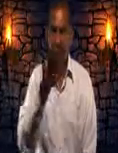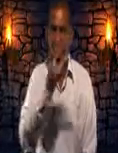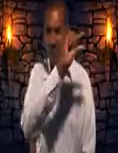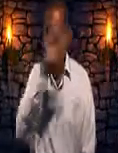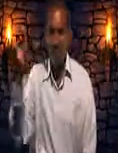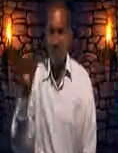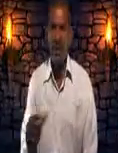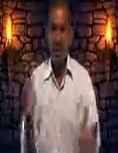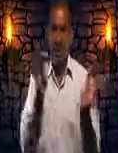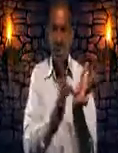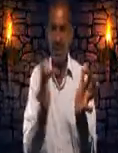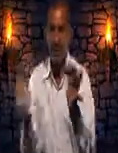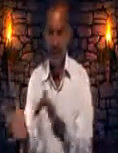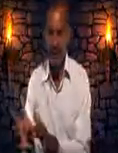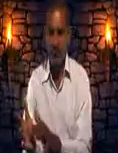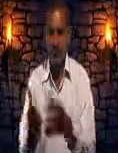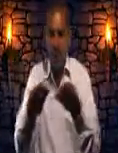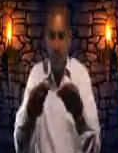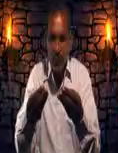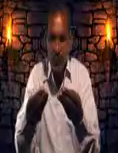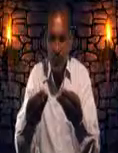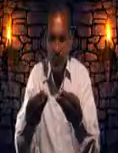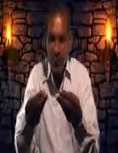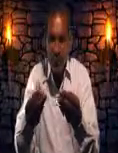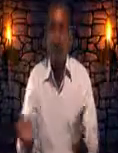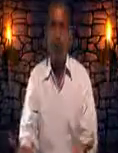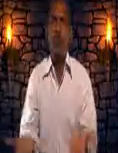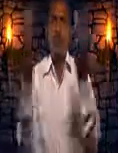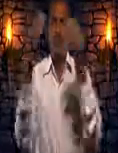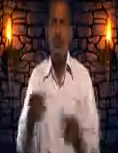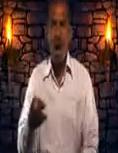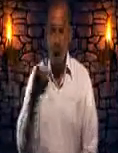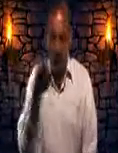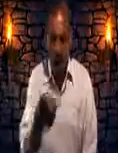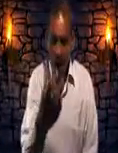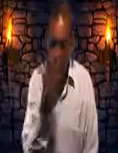வசனம் 14. இயேசு சேருண்டாக்கி அவன் கண்களை